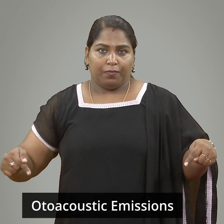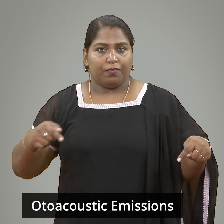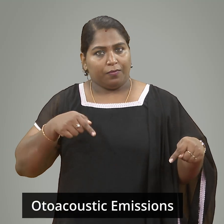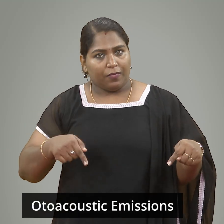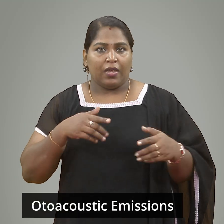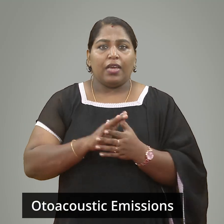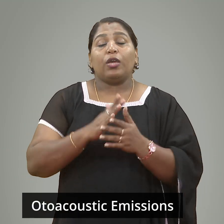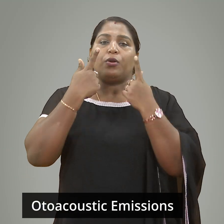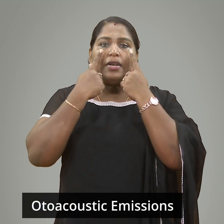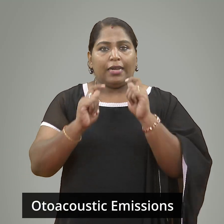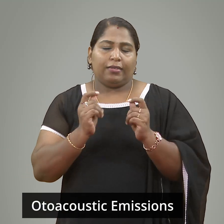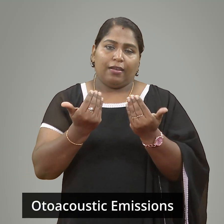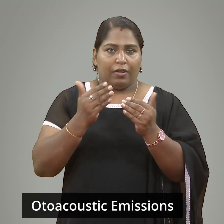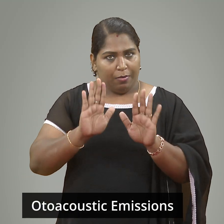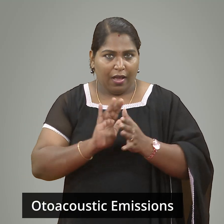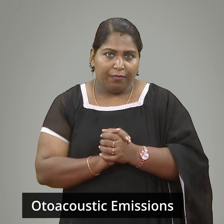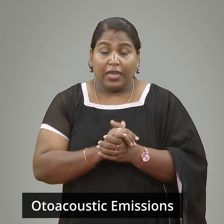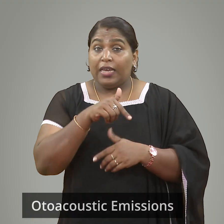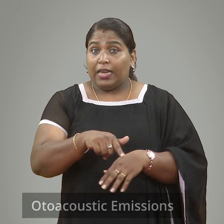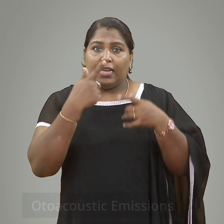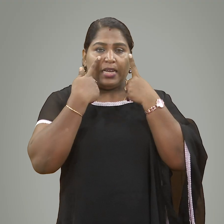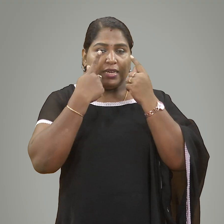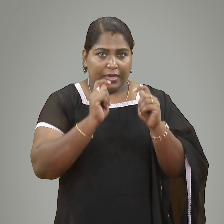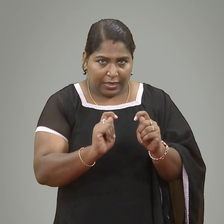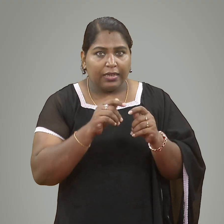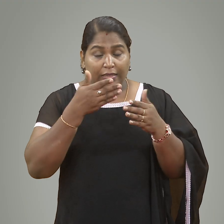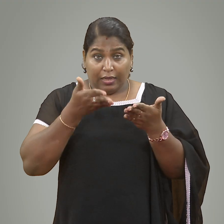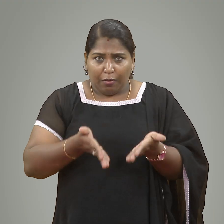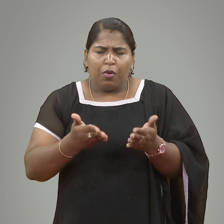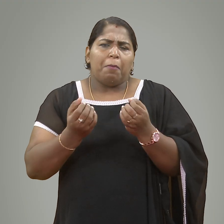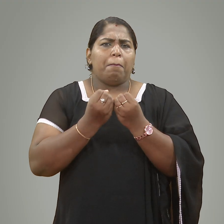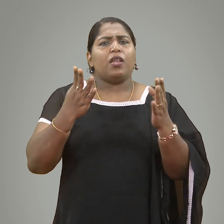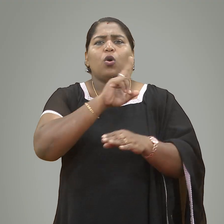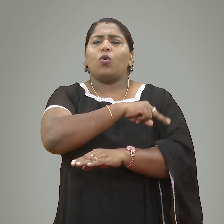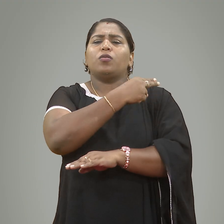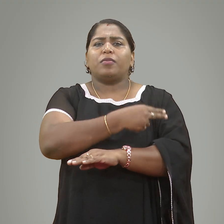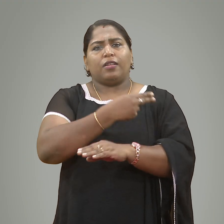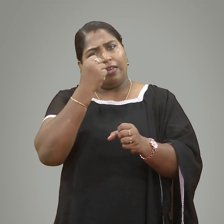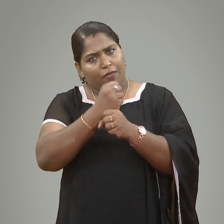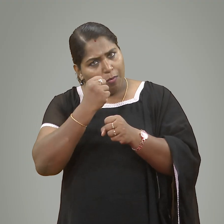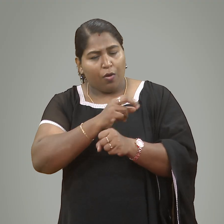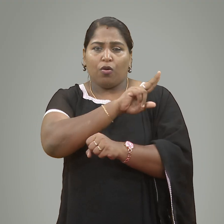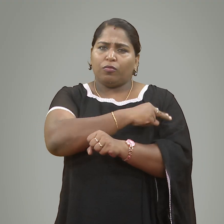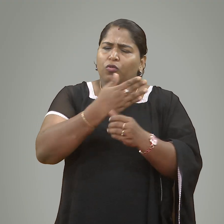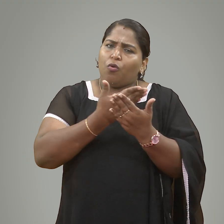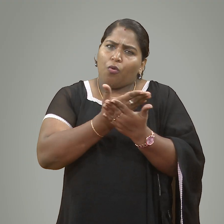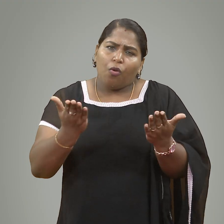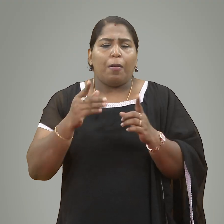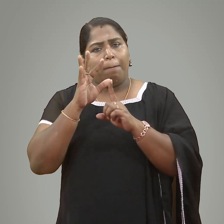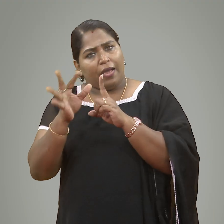അക്കൗസ്റ്റിക് എമിഷൻസ് എന്ന് പറയുന്ന ഒരു ടെസ്റ്റ് അവൈലബിൾ ആണ്. ആ ടെസ്റ്റ് നമ്മുടെ ഇപ്പോൾ ഓൾമോസ്റ്റ് എല്ലാ ഹോസ്പിറ്റൽസിലും, ഗവൺമെൻറ്